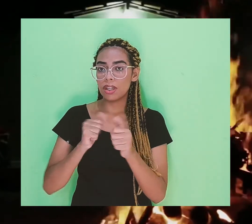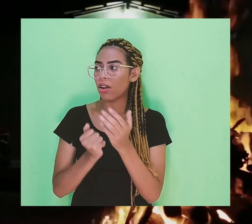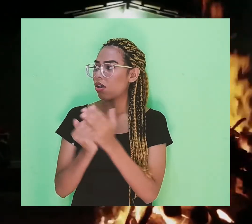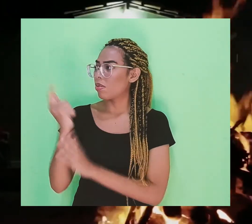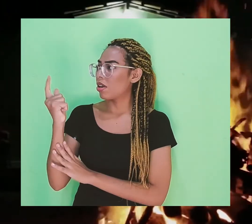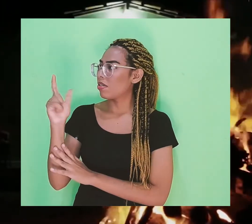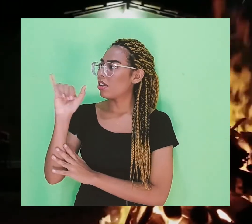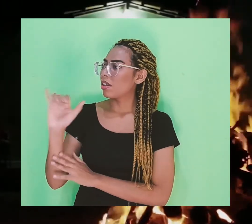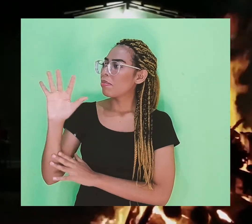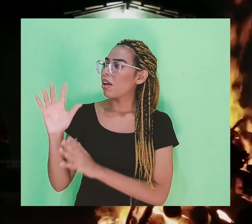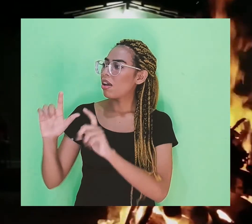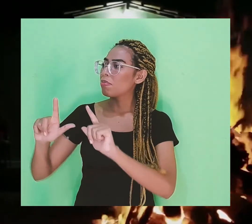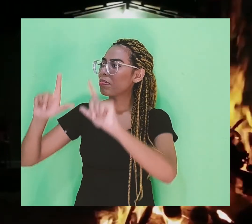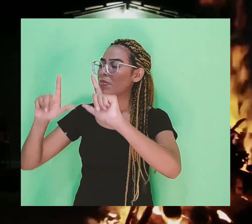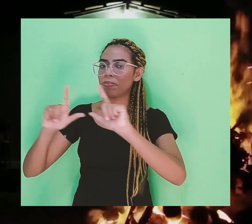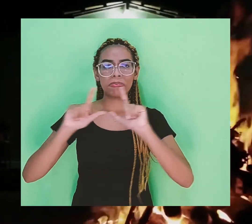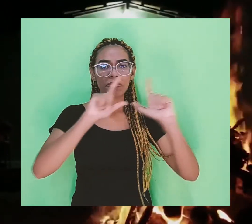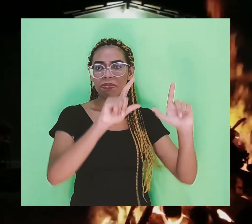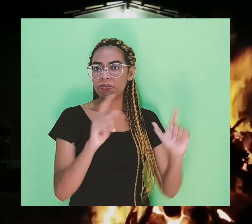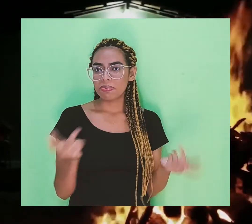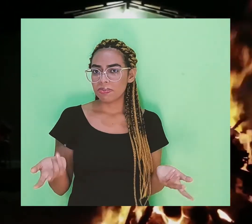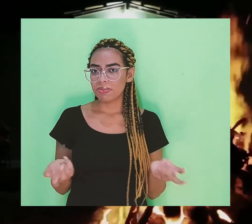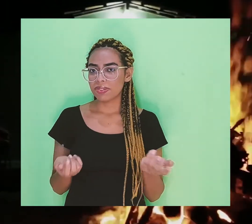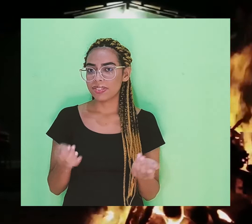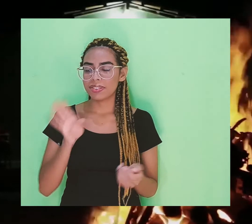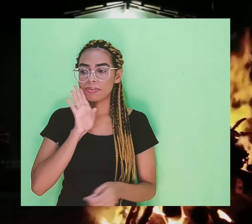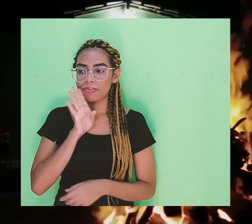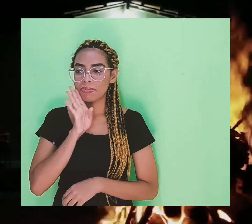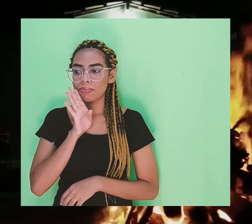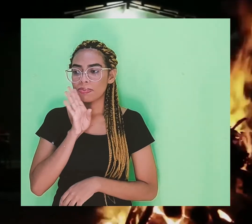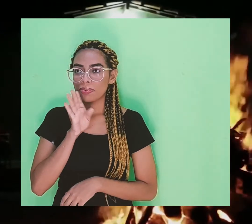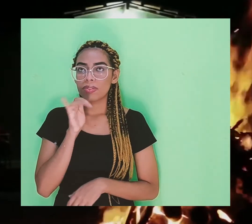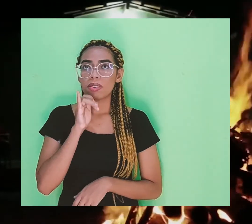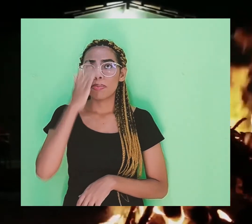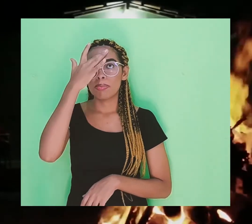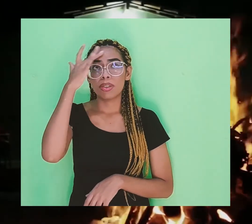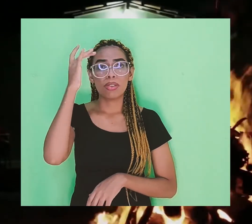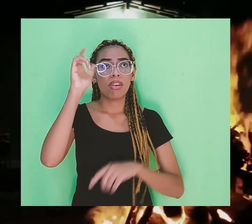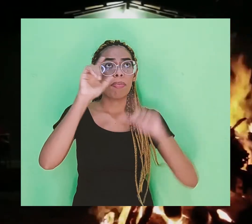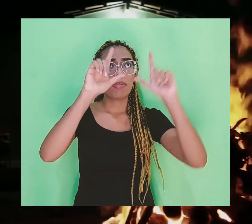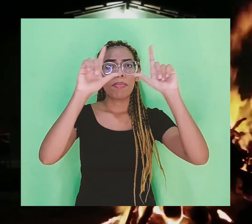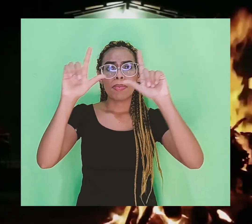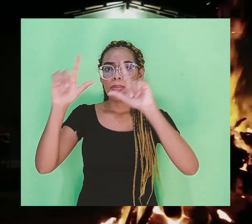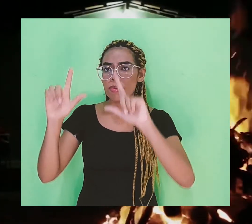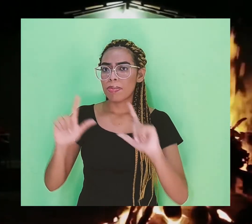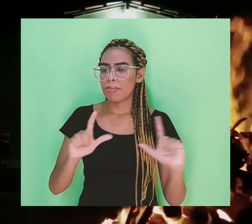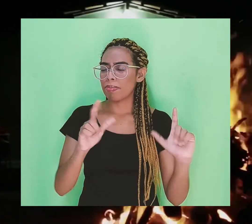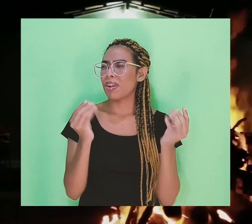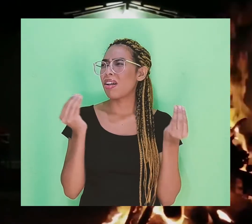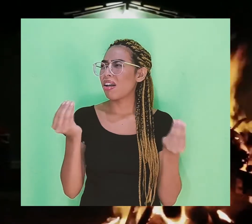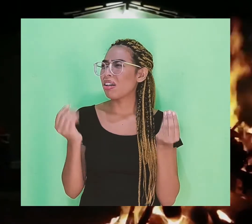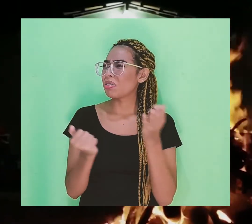fotografia aleatória. De pessoas aleatórias. E ela fez um mural gigantesco no quarto dela com pessoas aleatórias. E eu perguntava, mas por